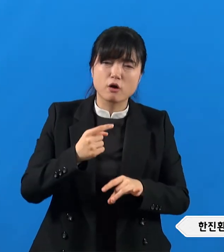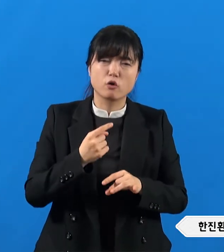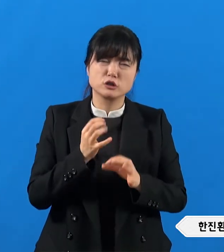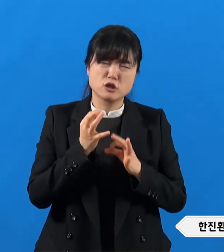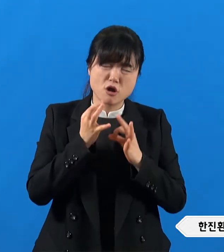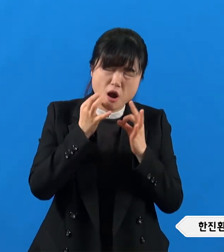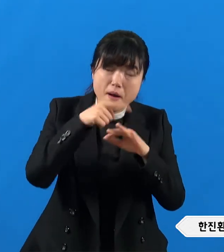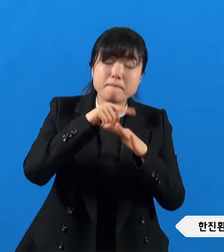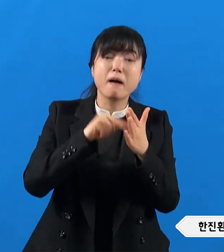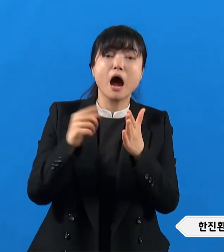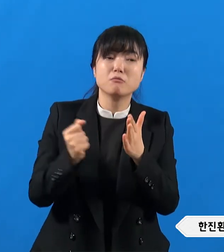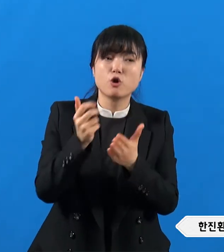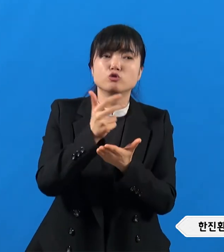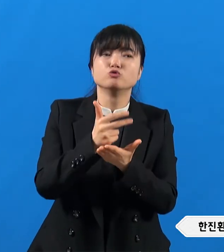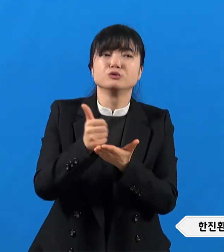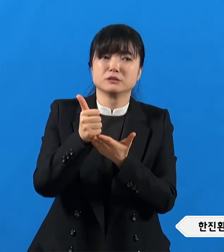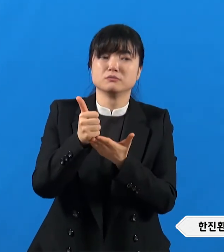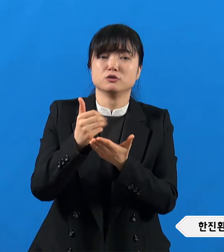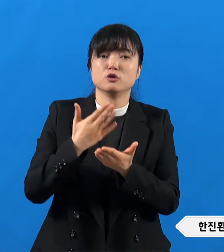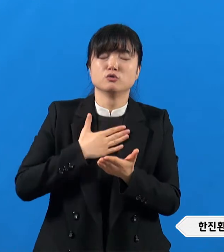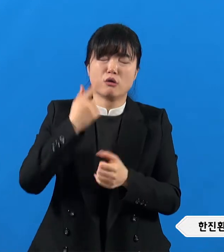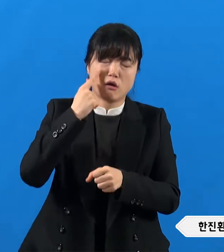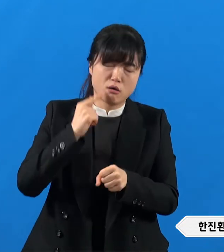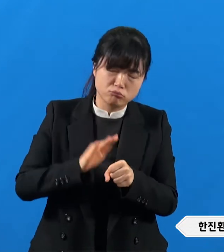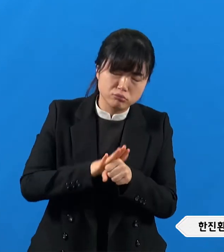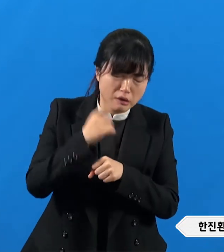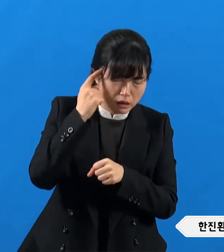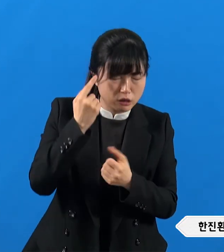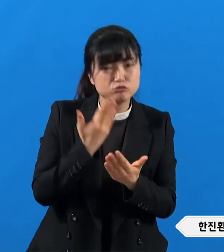마음으로 주님, 저를 불쌍히 여겨주세요.